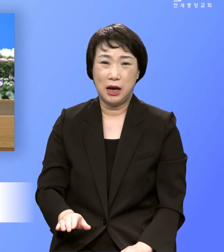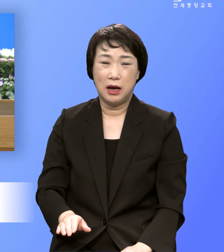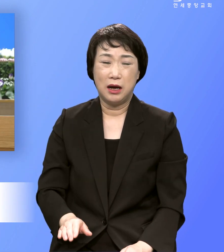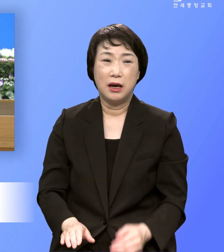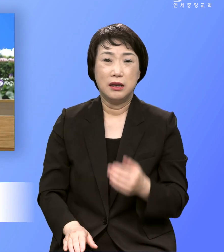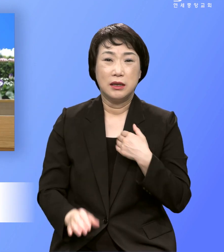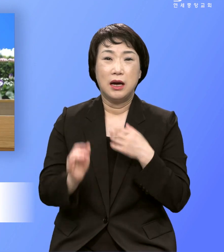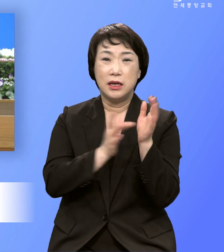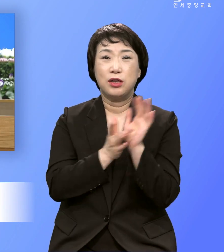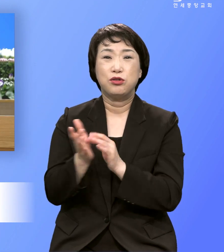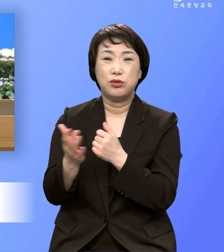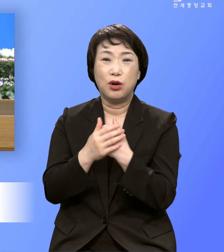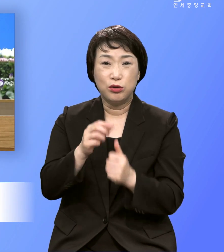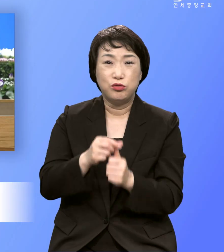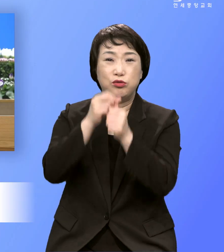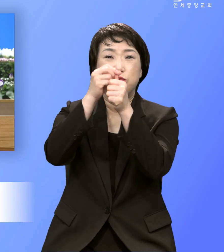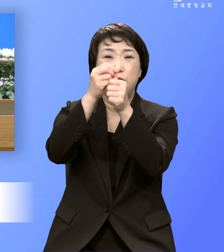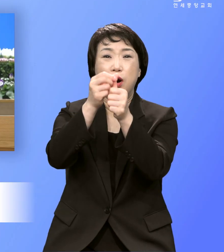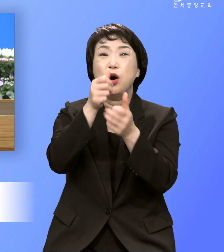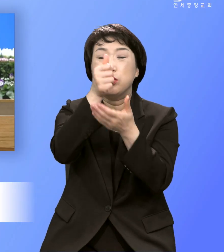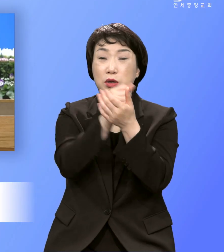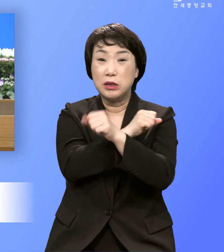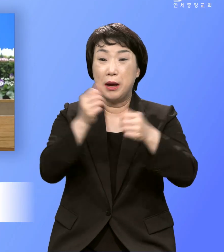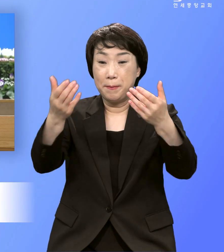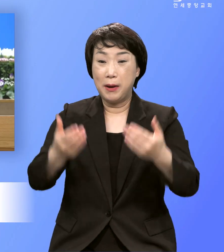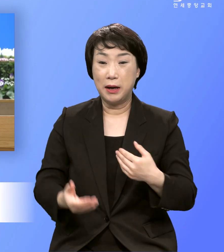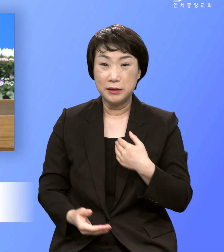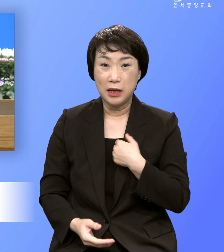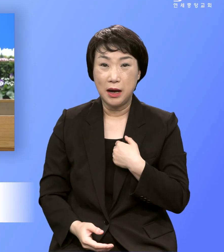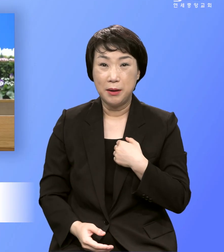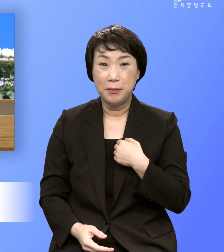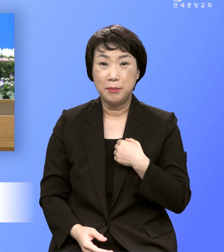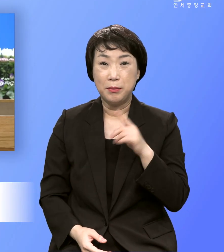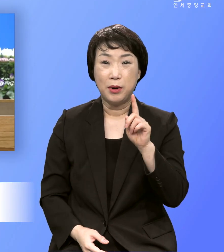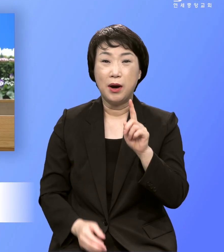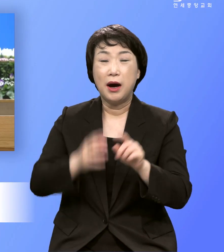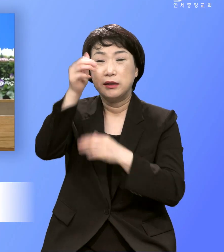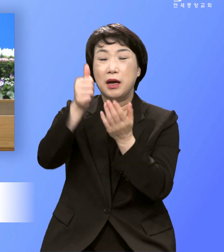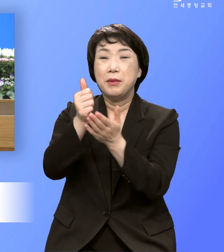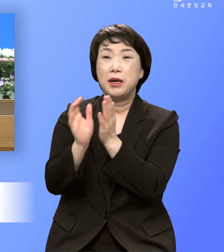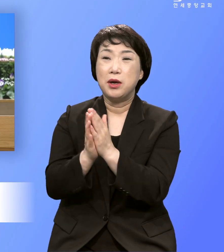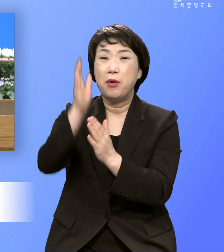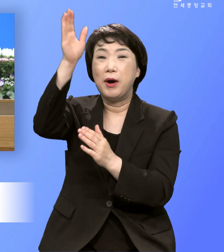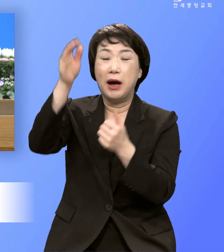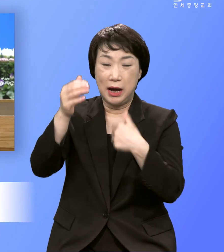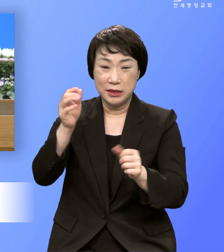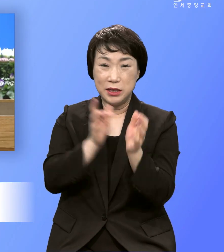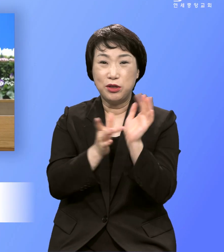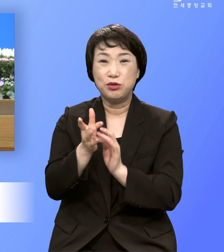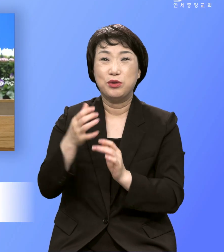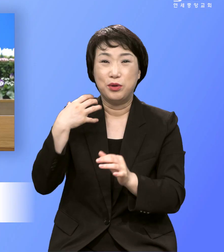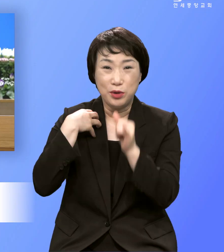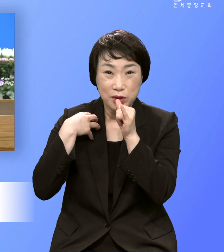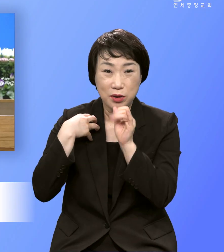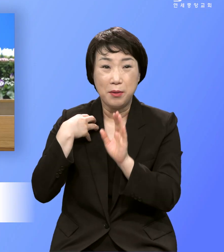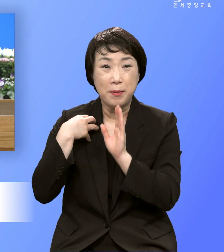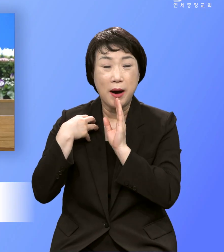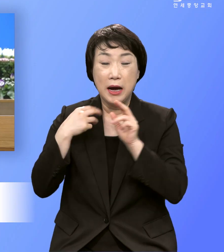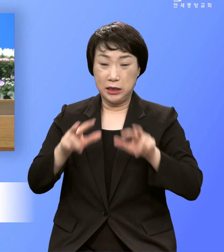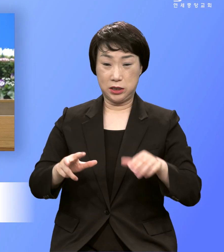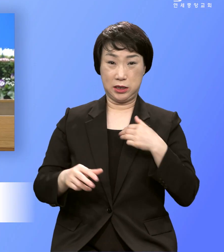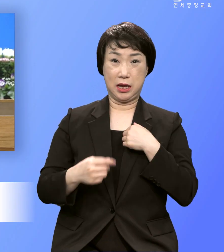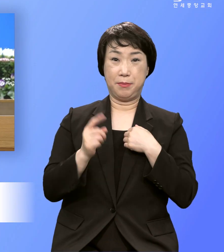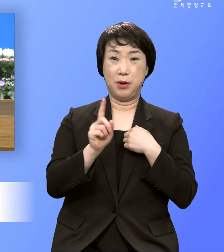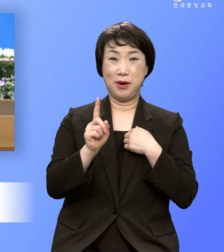내가 예수로 구원받고 제사함 받은 것은 하나님의 영화로움이 아들로 이루어졌다. 이제는